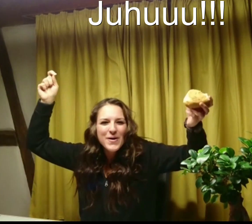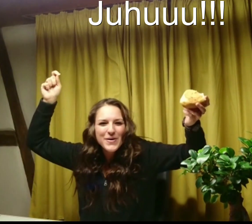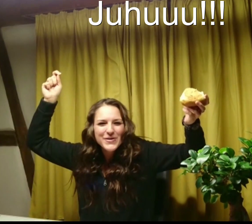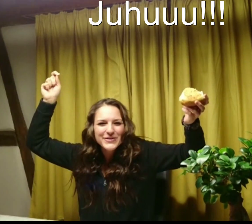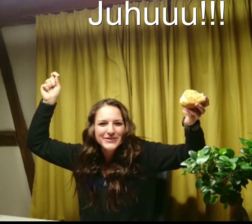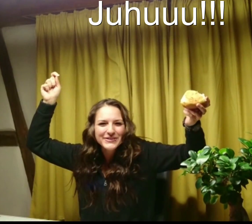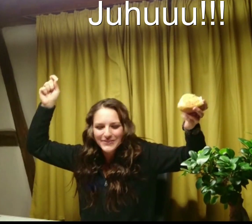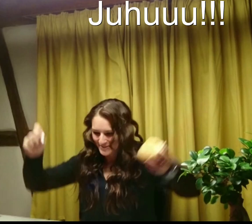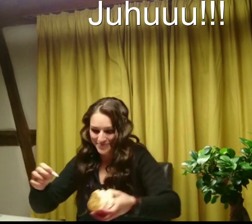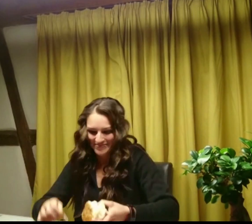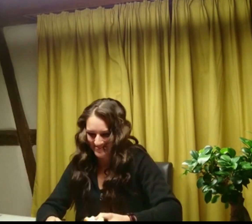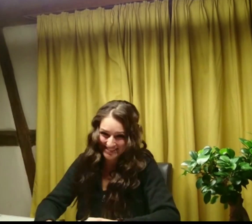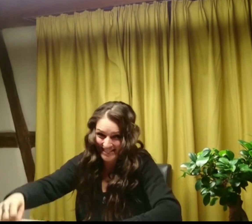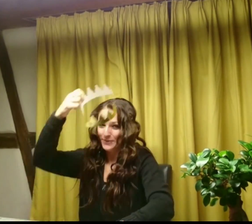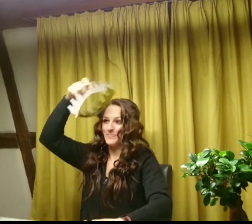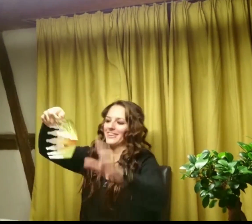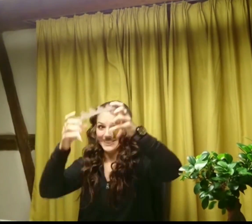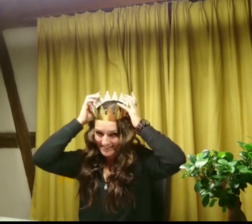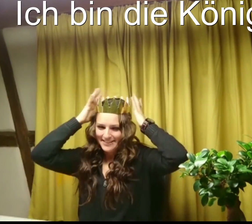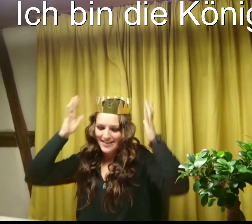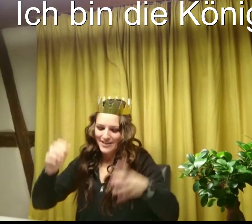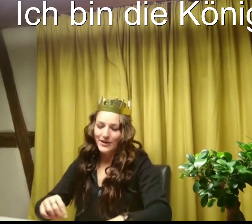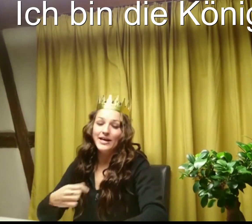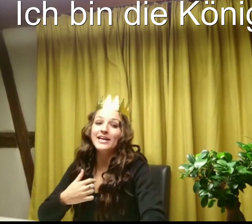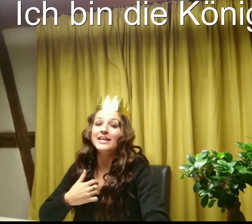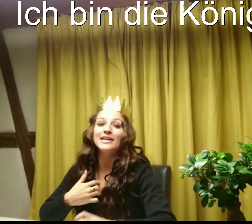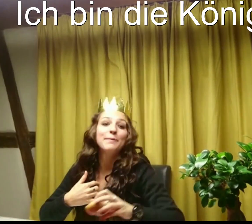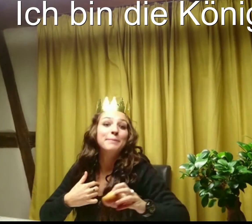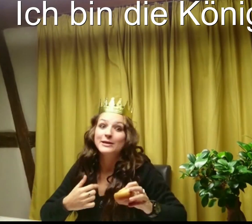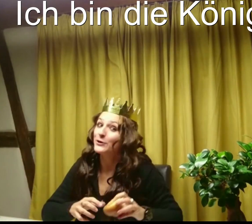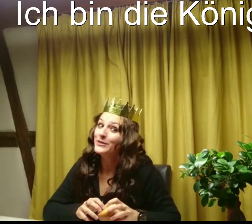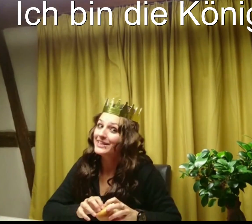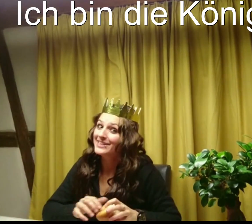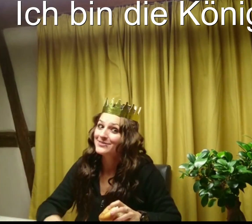Juhu! Ich bin Königin.